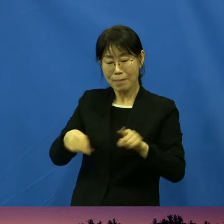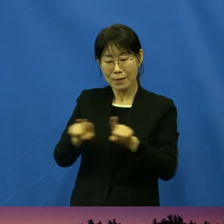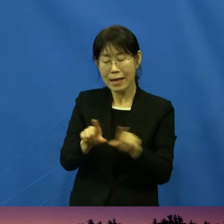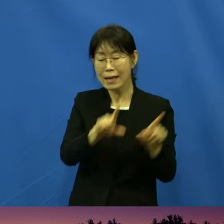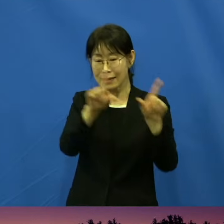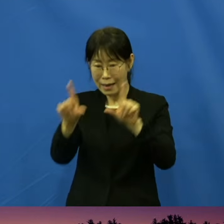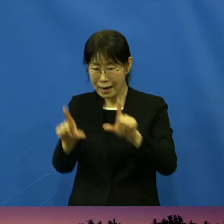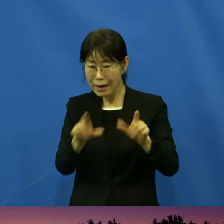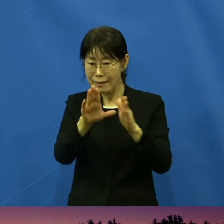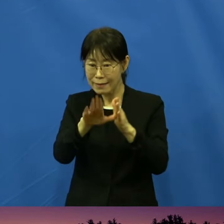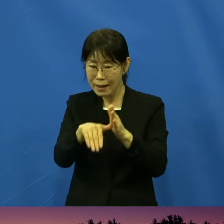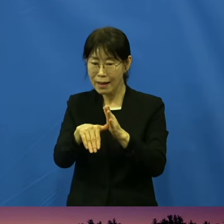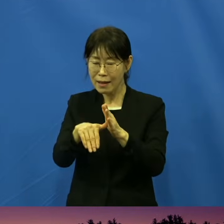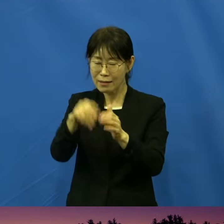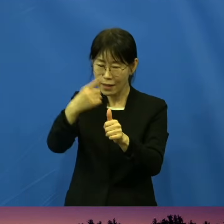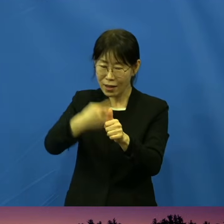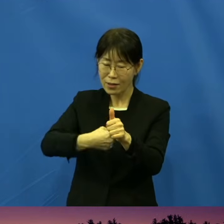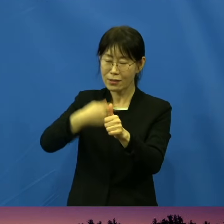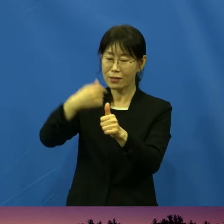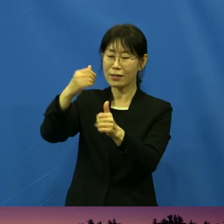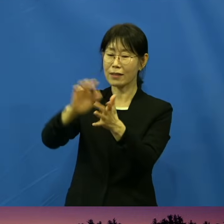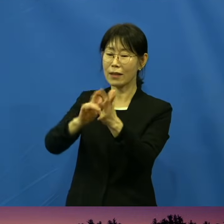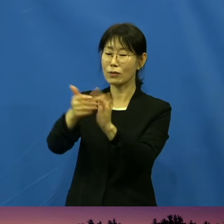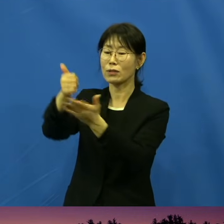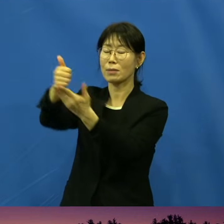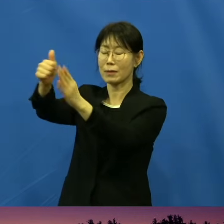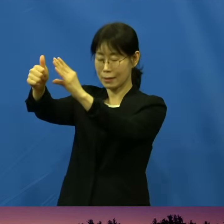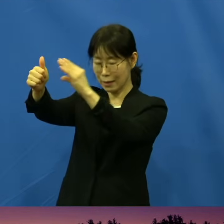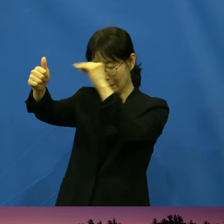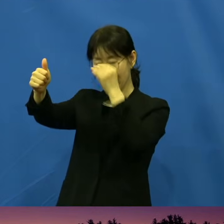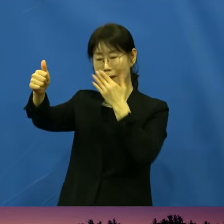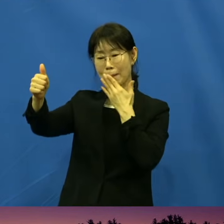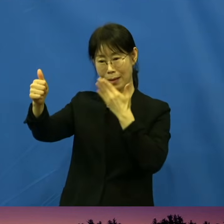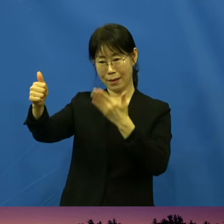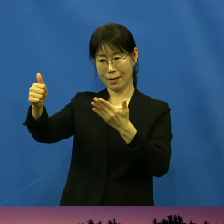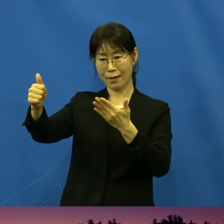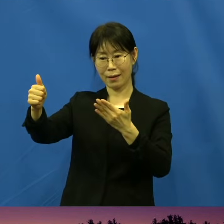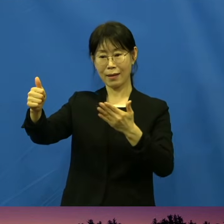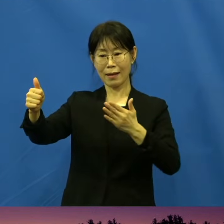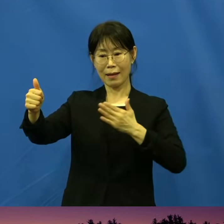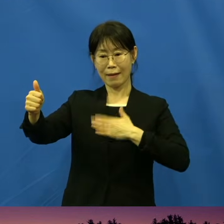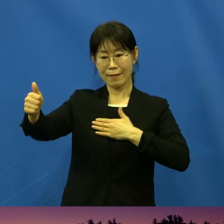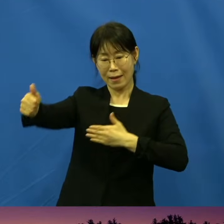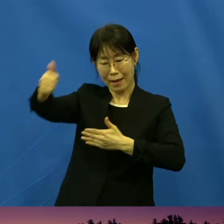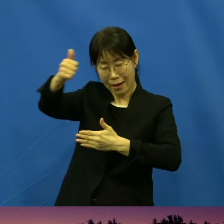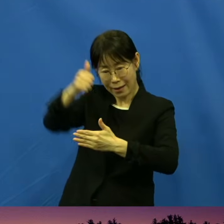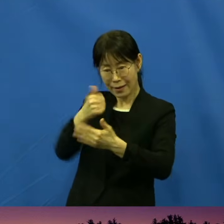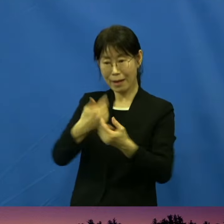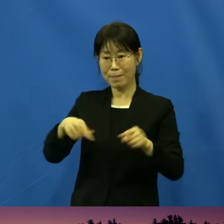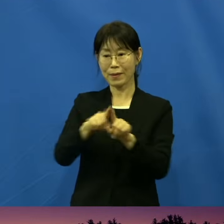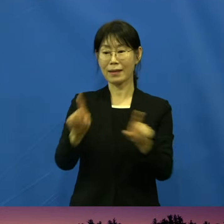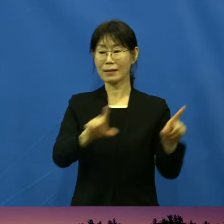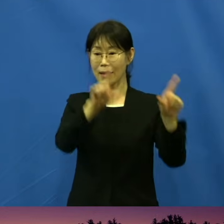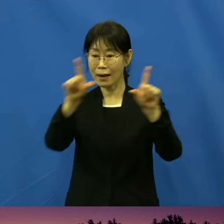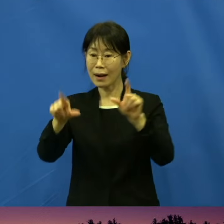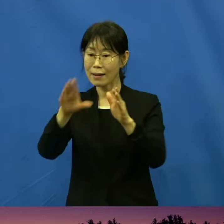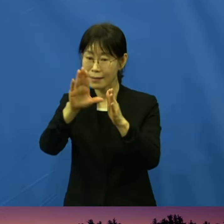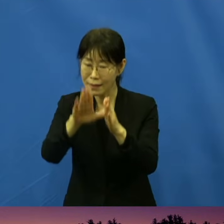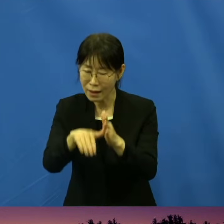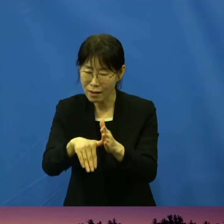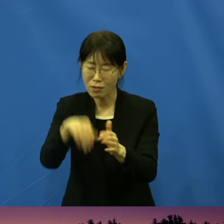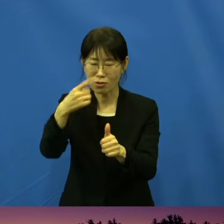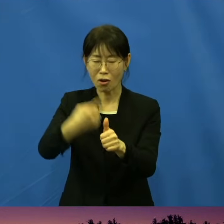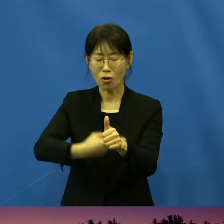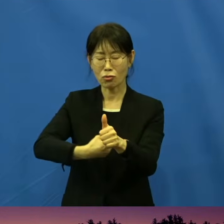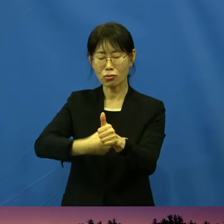모르게 그리스도를 닮게 돼 있는 거예요. 내 안에 계신 분과 함께 사는데 그리스도를 닮지 않을 수